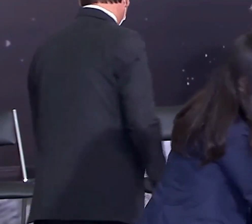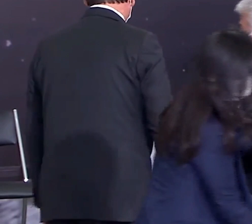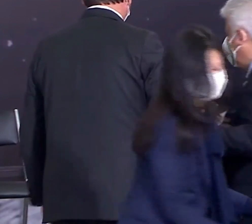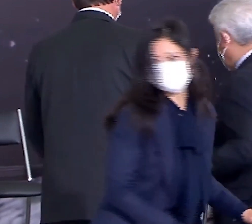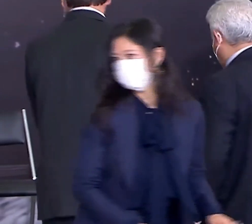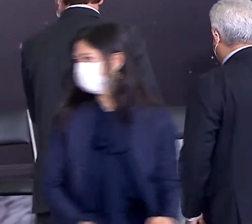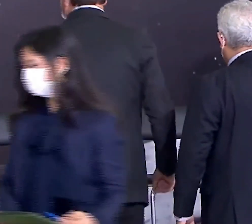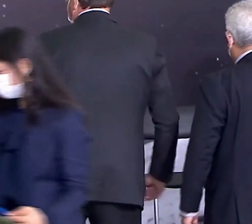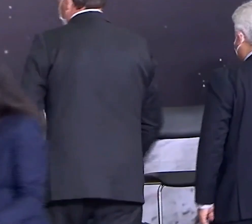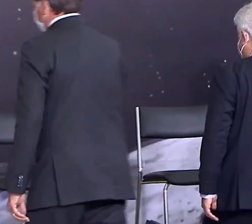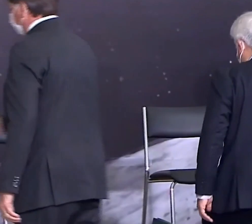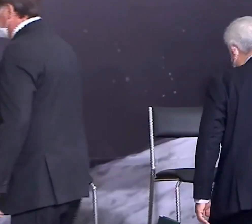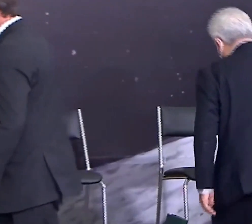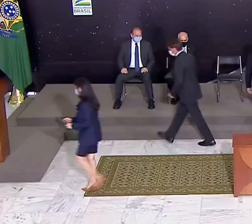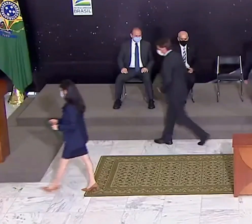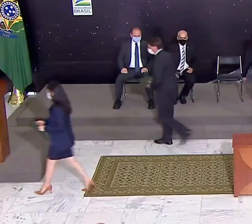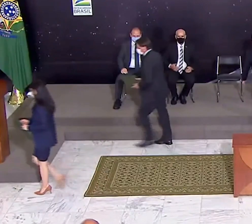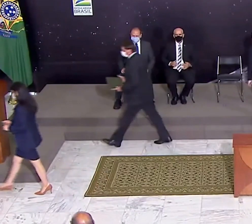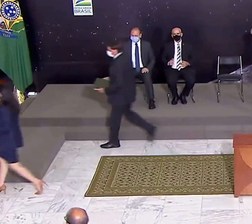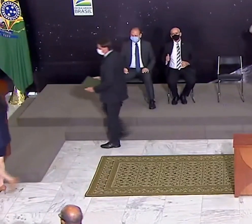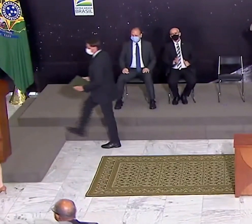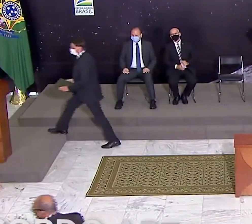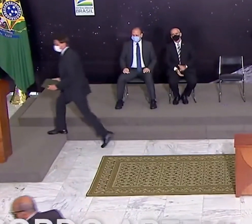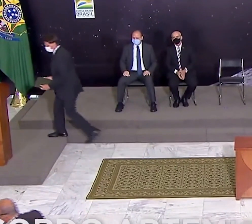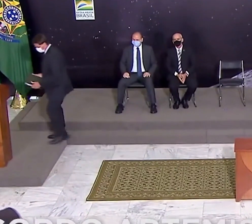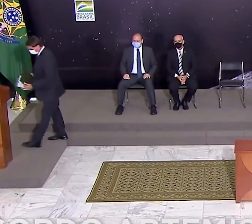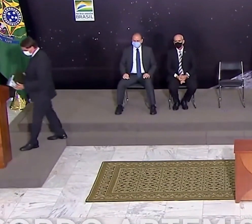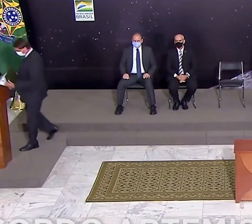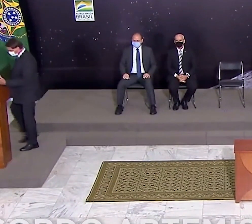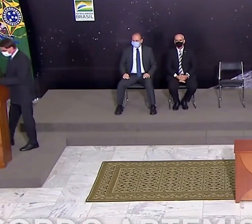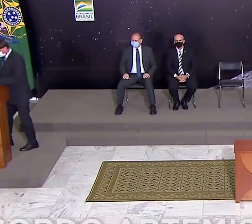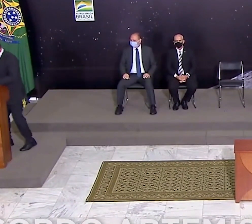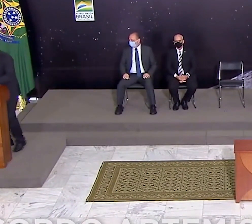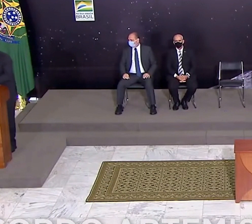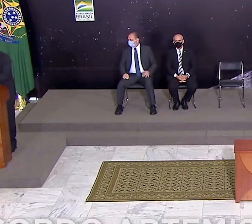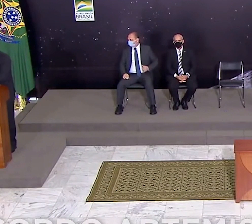Senhoras e senhores, com a palavra o presidente da República, Jair Bolsonaro.